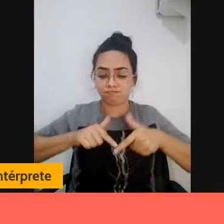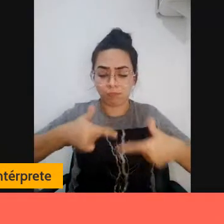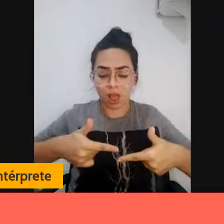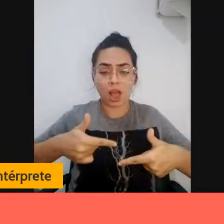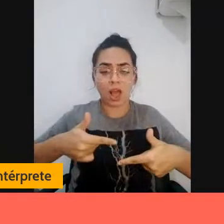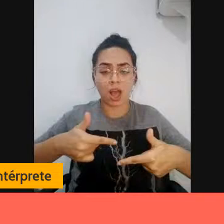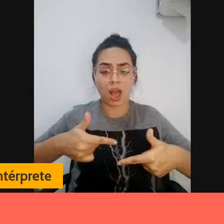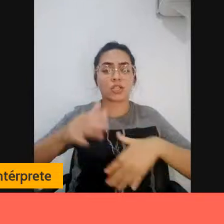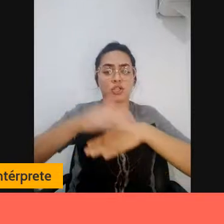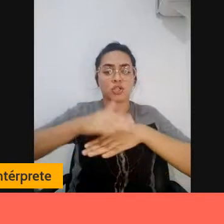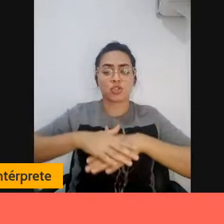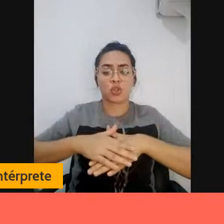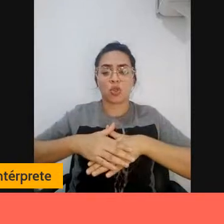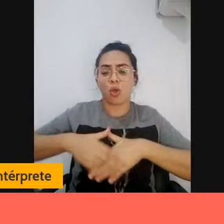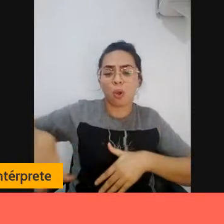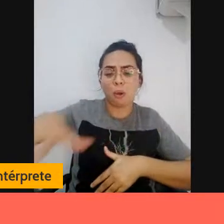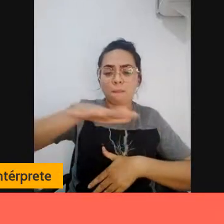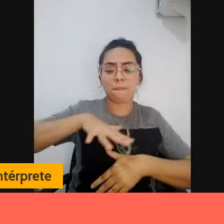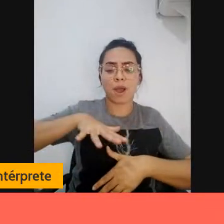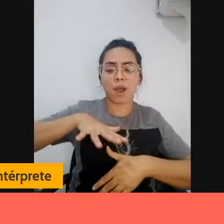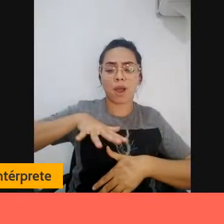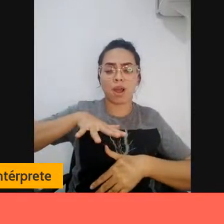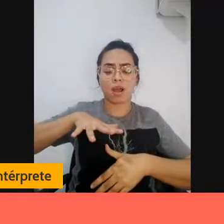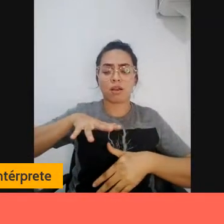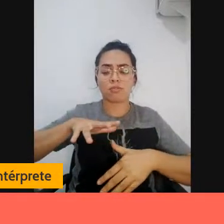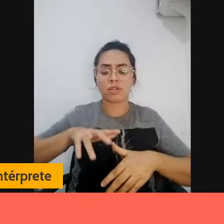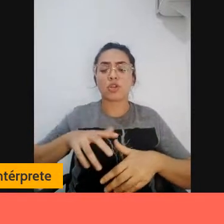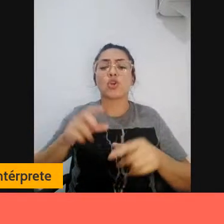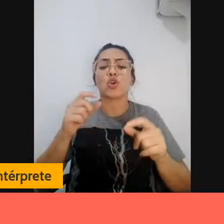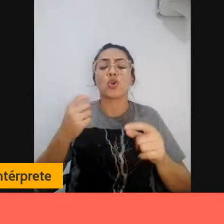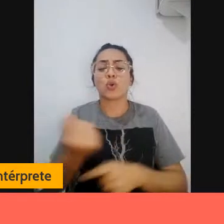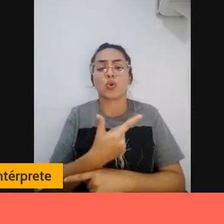frente ao universo do que um ato.